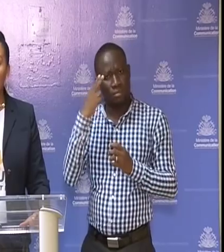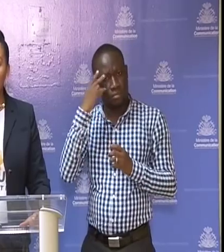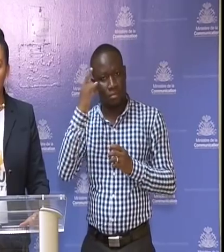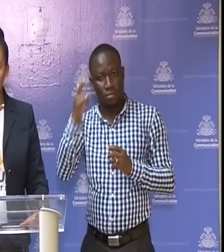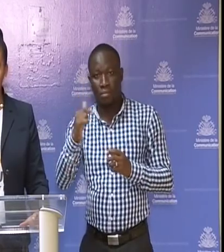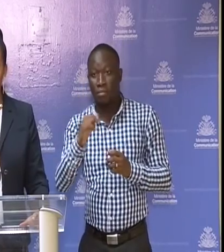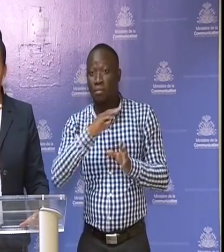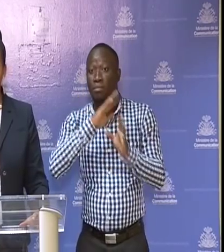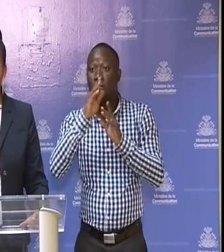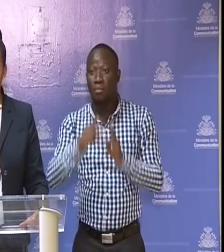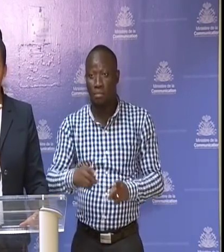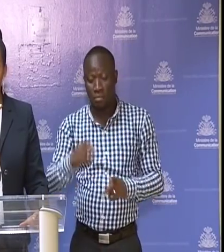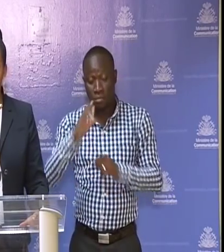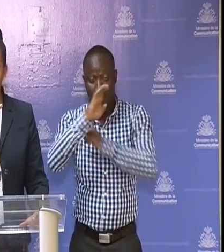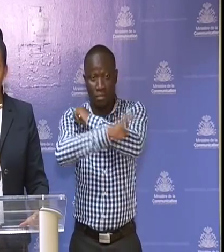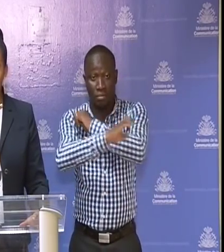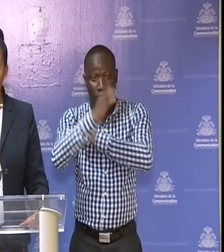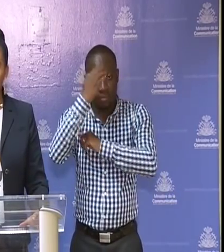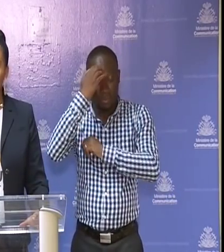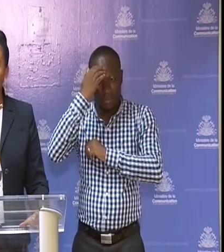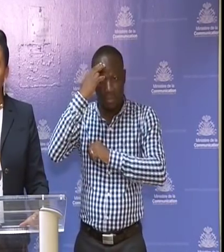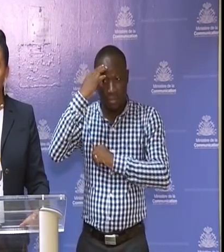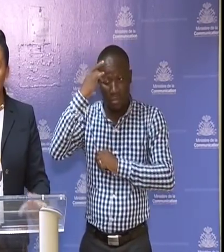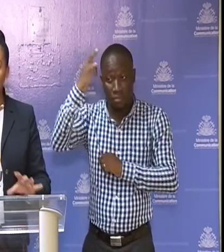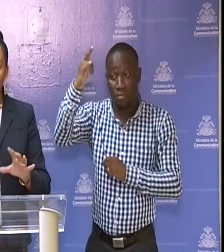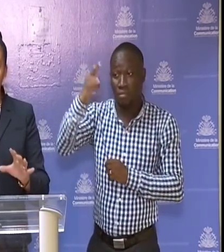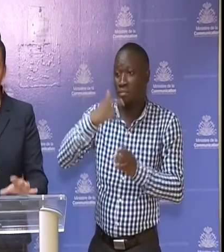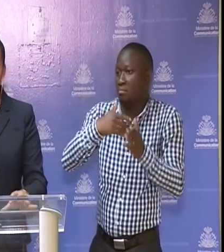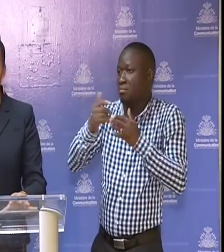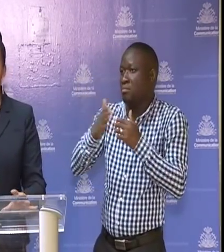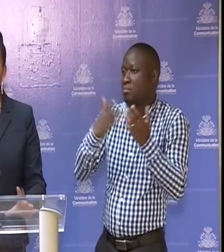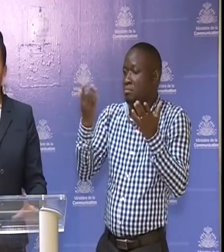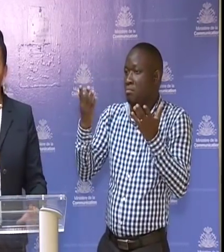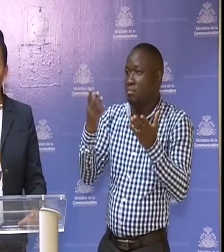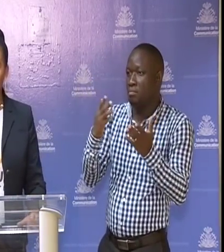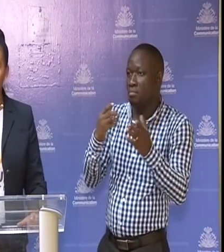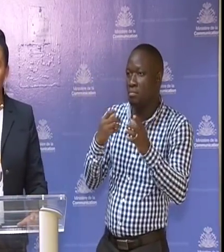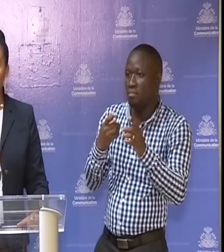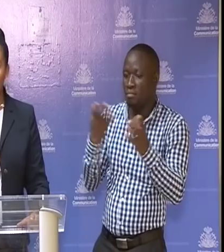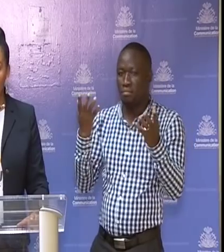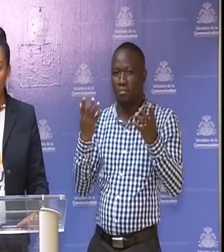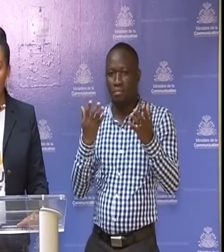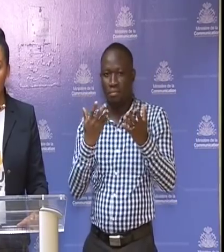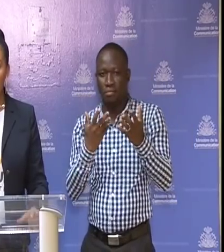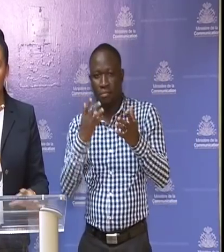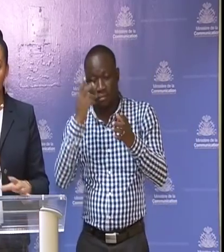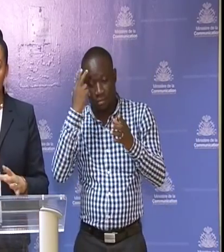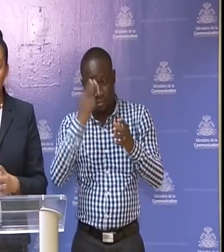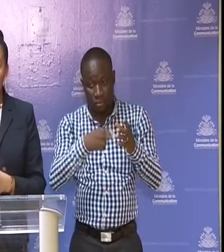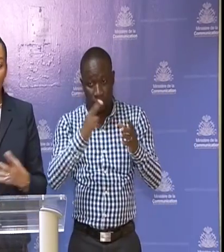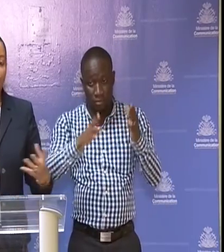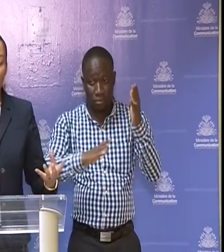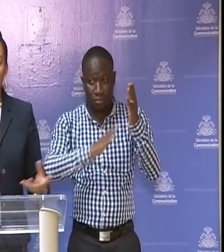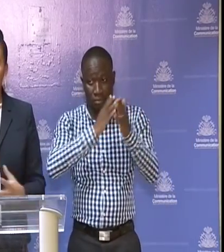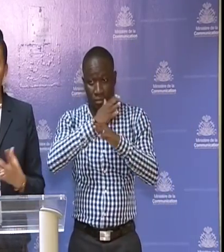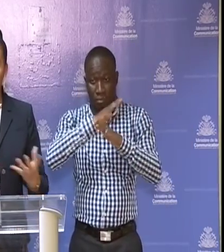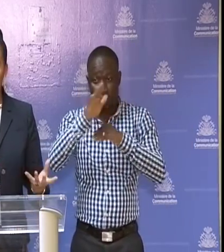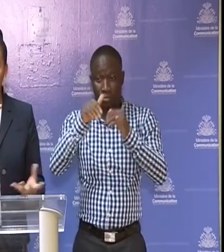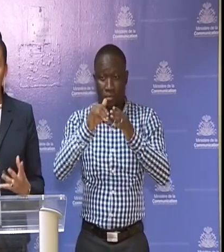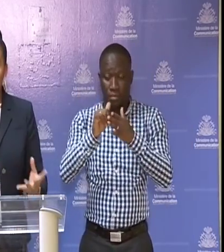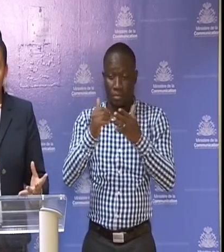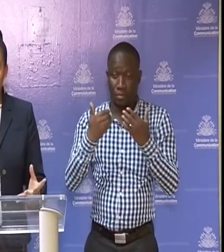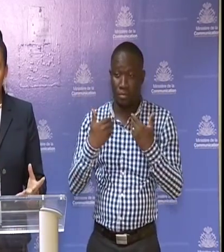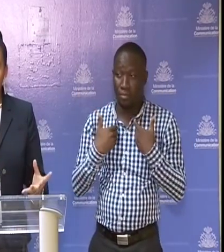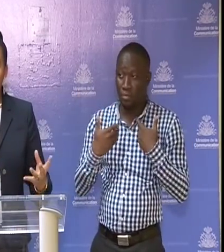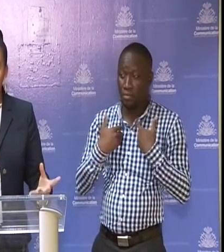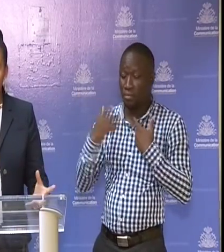pas un étranger que pas connaît. Parce que ou bien que le témoin qui est historique, ou bien que le connaît par rapport à tout ça